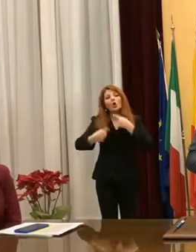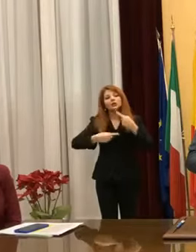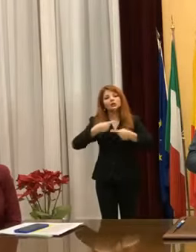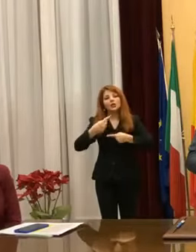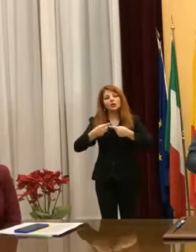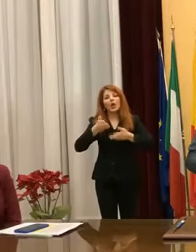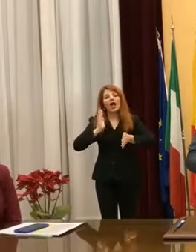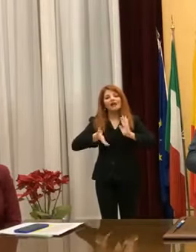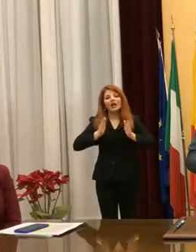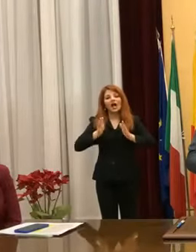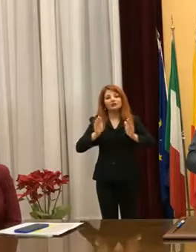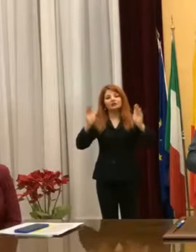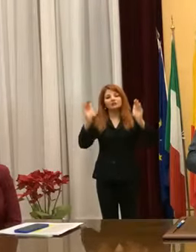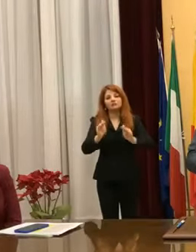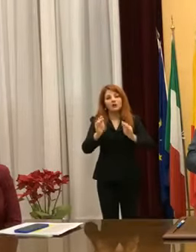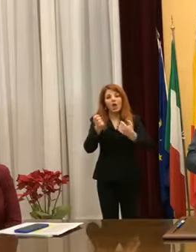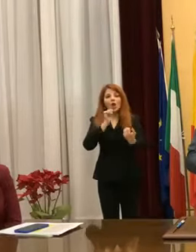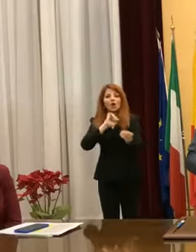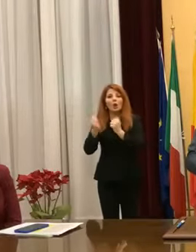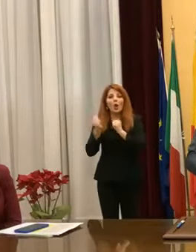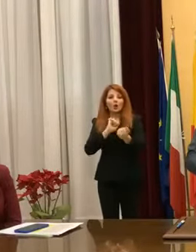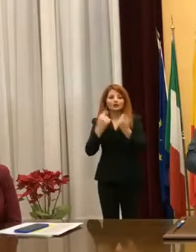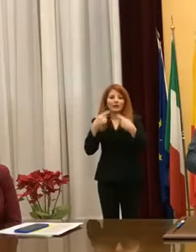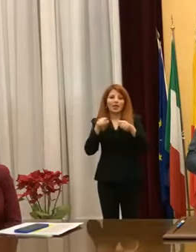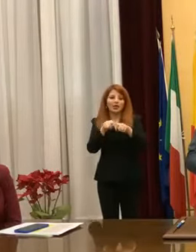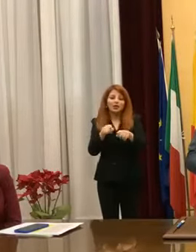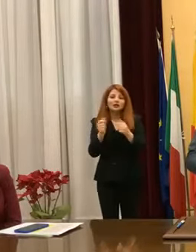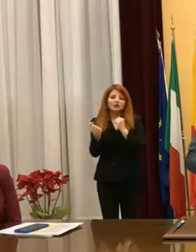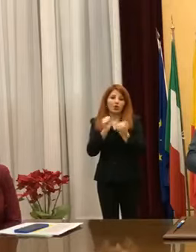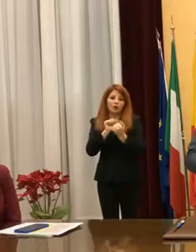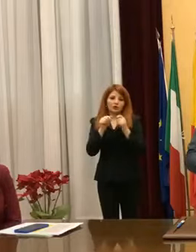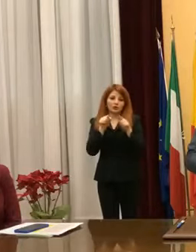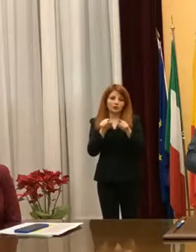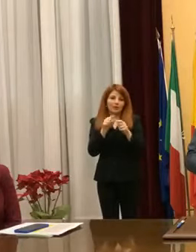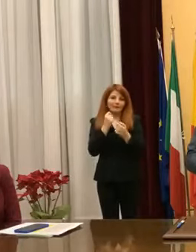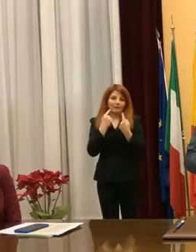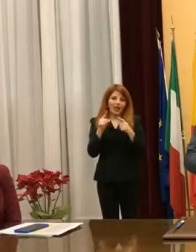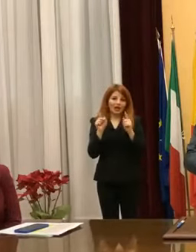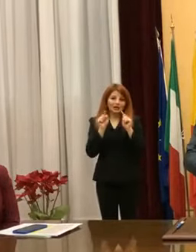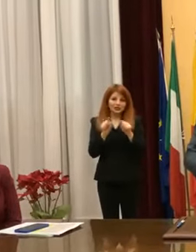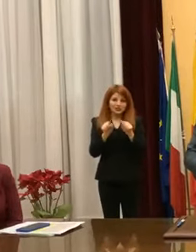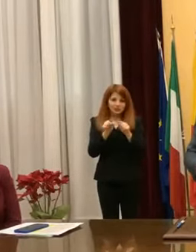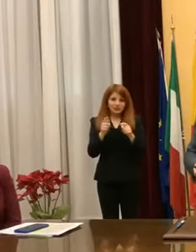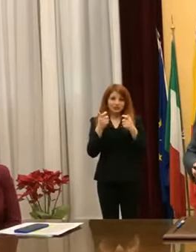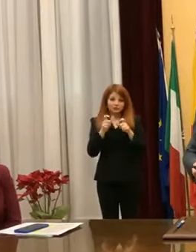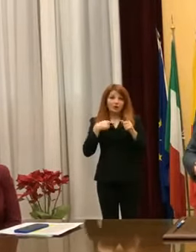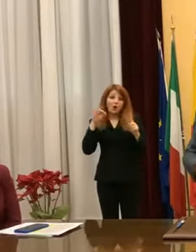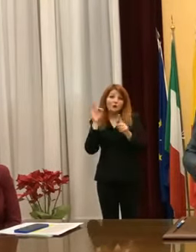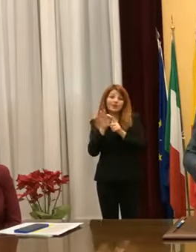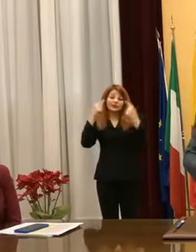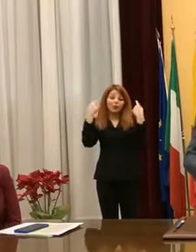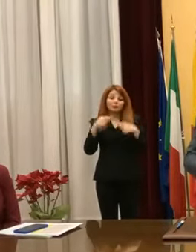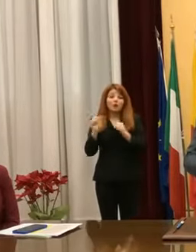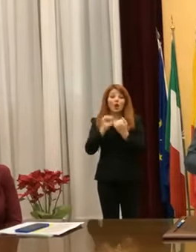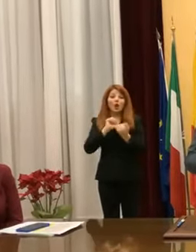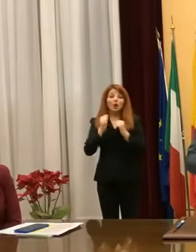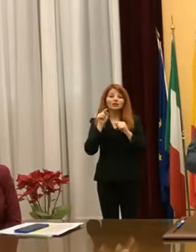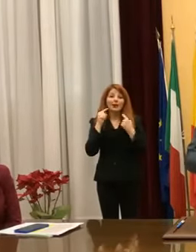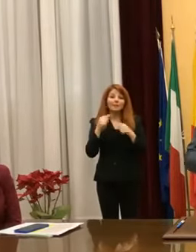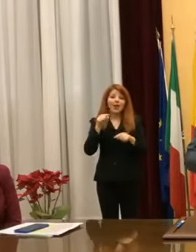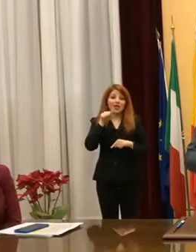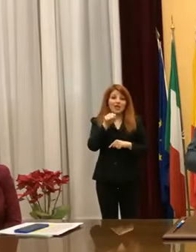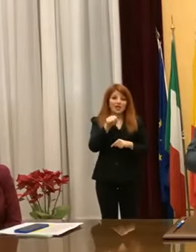faremo battaglie sempre più per il popolo, perché quello è il nostro mandato e non ci impressioneremo